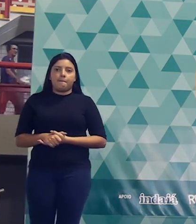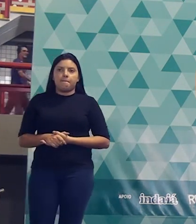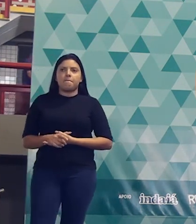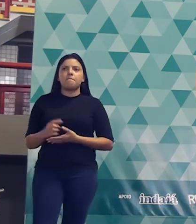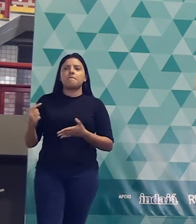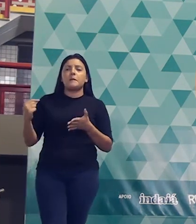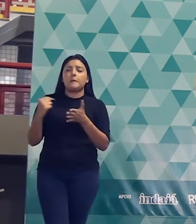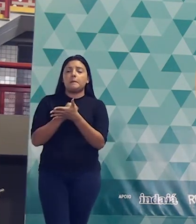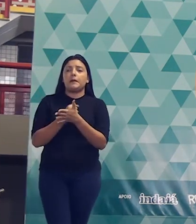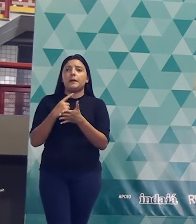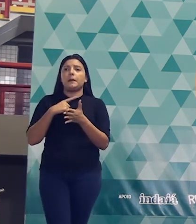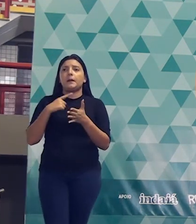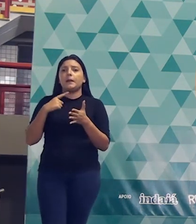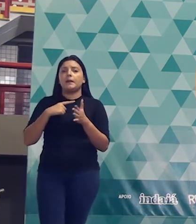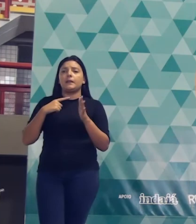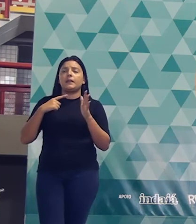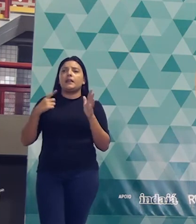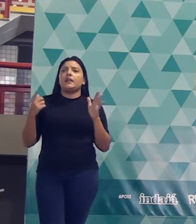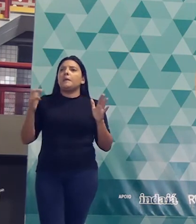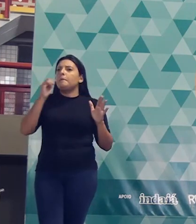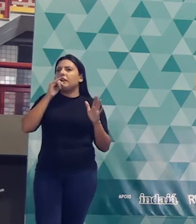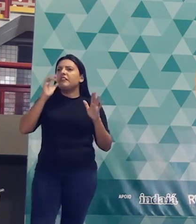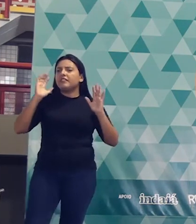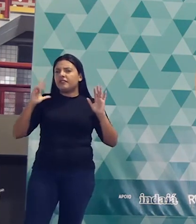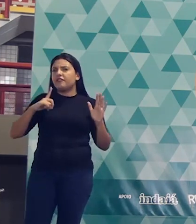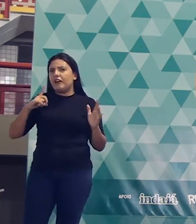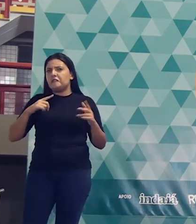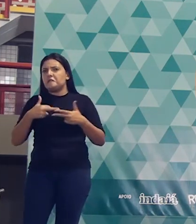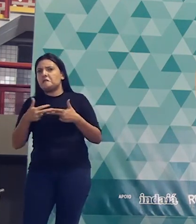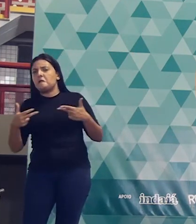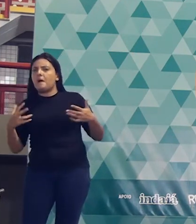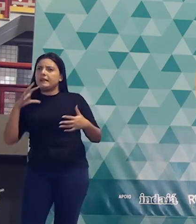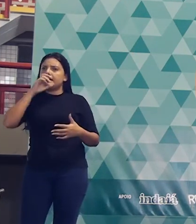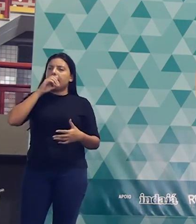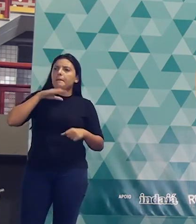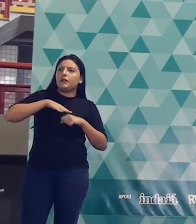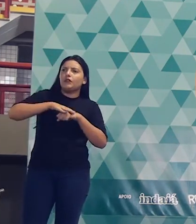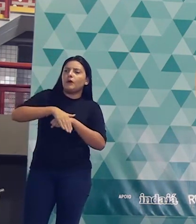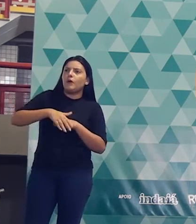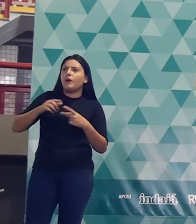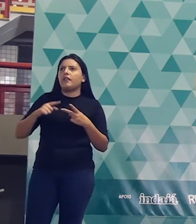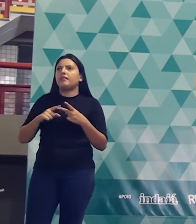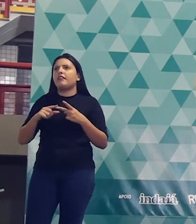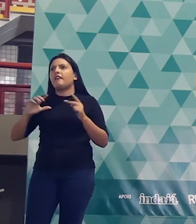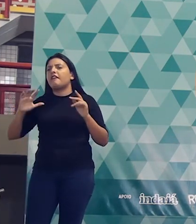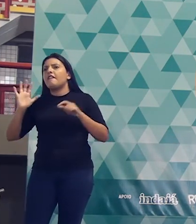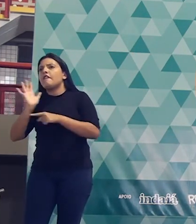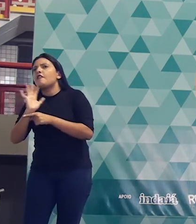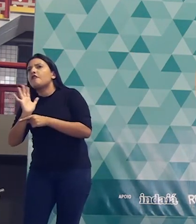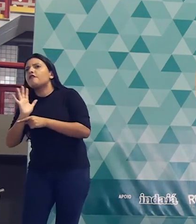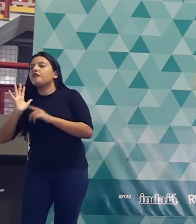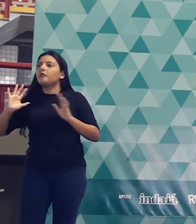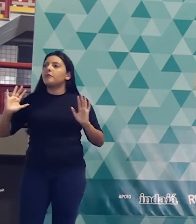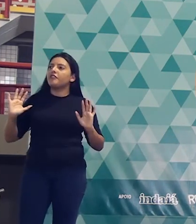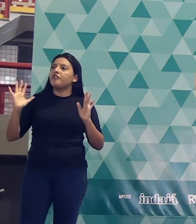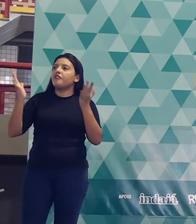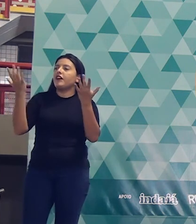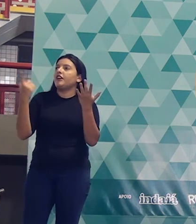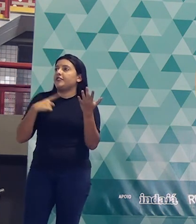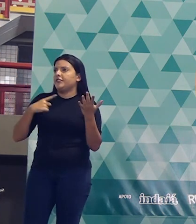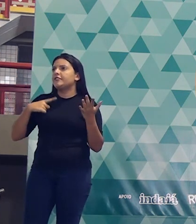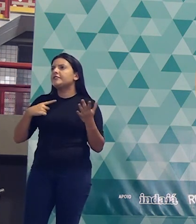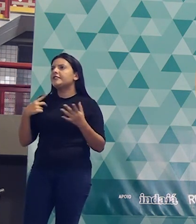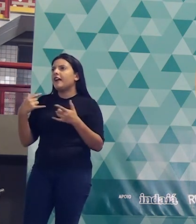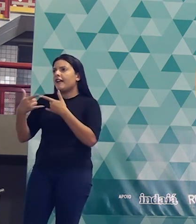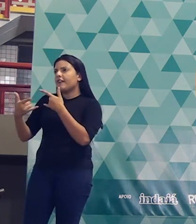Alguém pergunta se você já tem programa para sábado à noite. Começa a falar de um filme ou de uma festa. Diz que tem que estar com 2 ingressos,